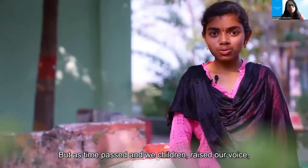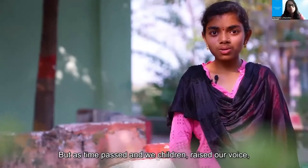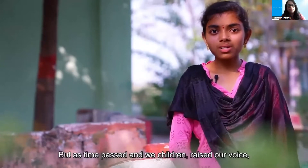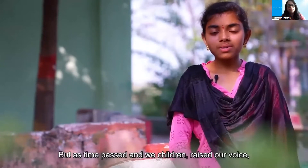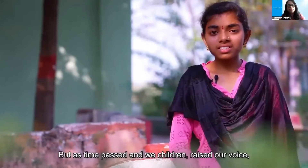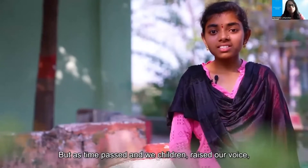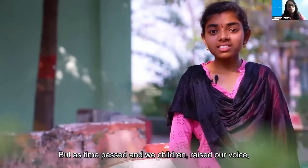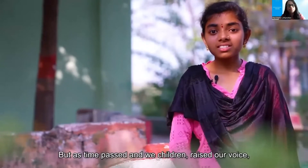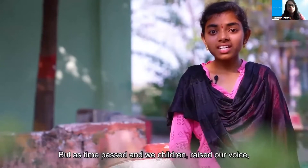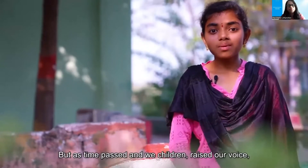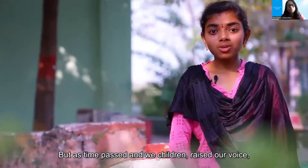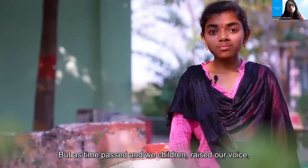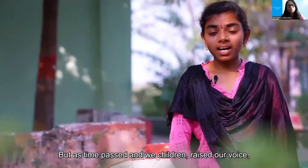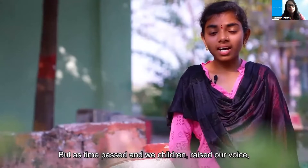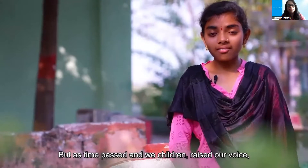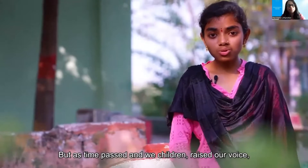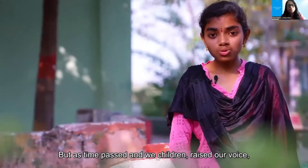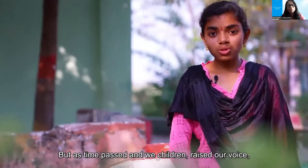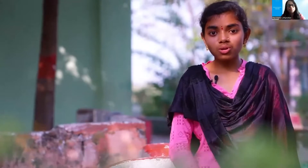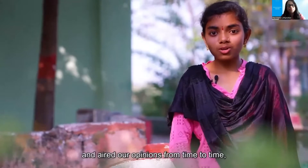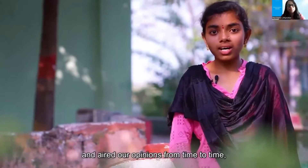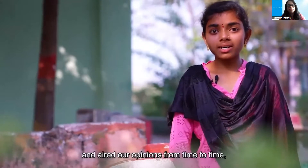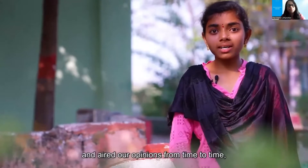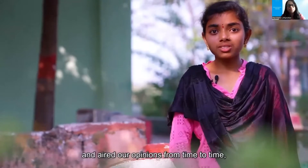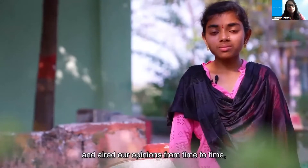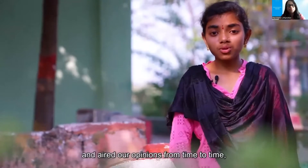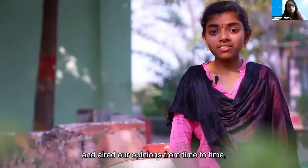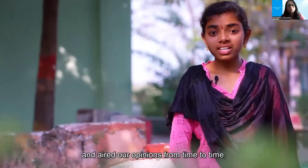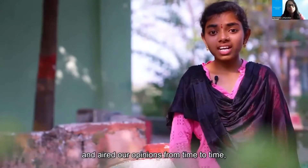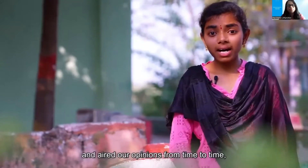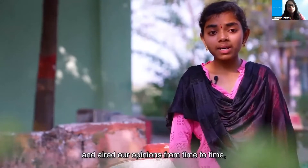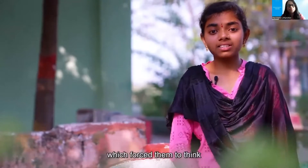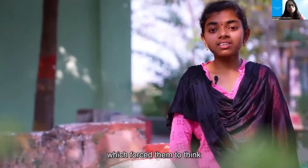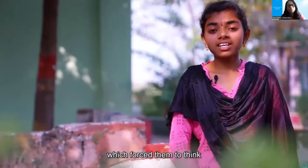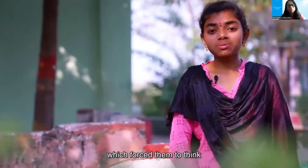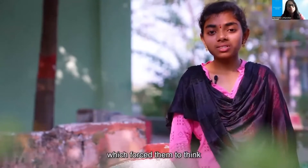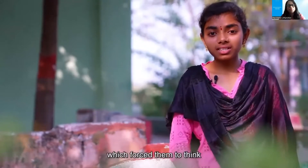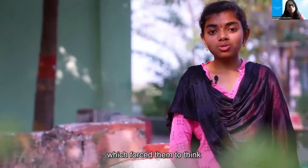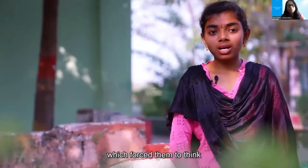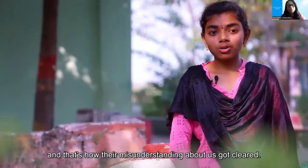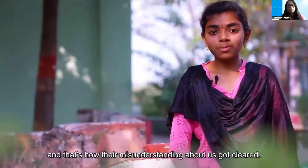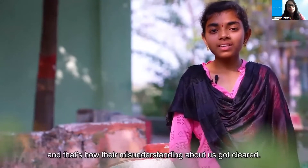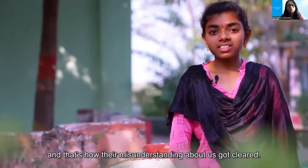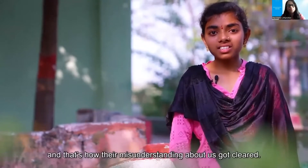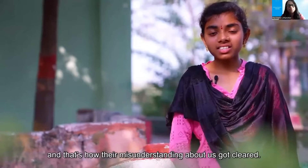ठरवू शकतो. पण जसे जसे आम्ही मुले आवाज उठवू लागलो आणि आमची प्रौढांना विचार करायला भाग पाडतील